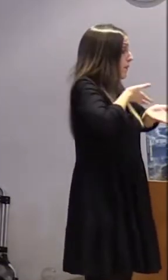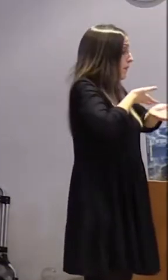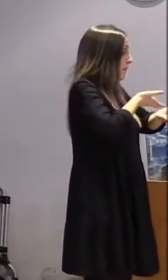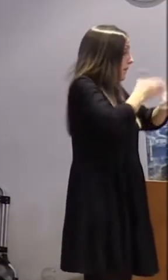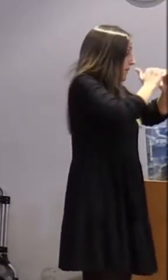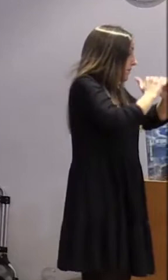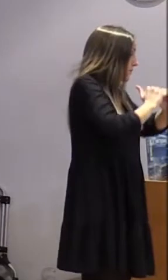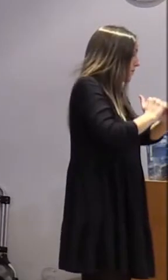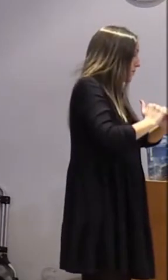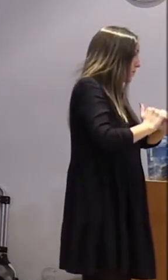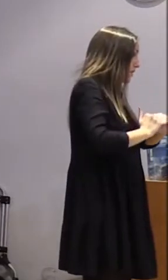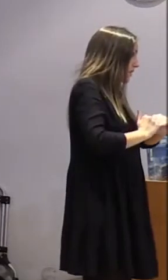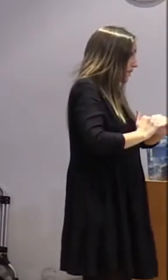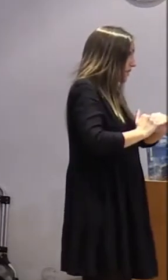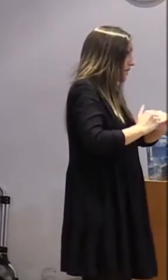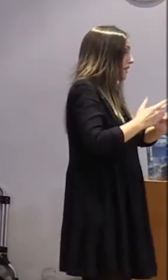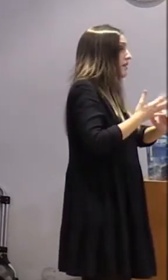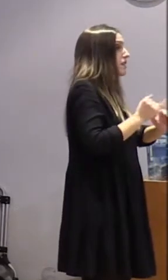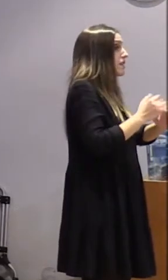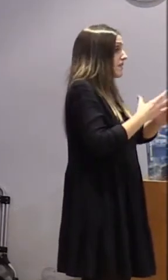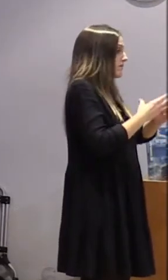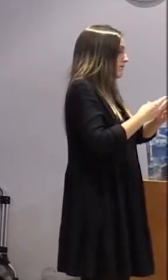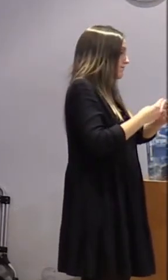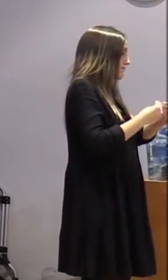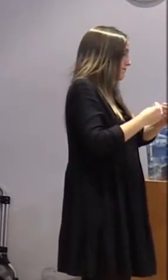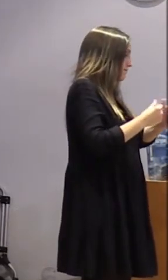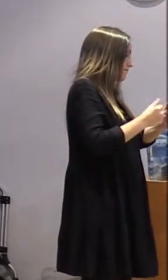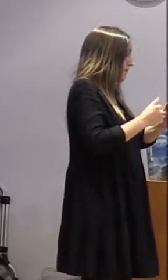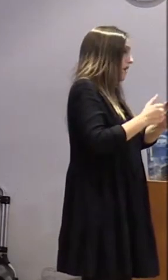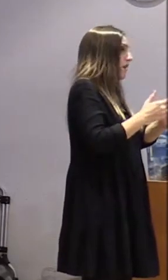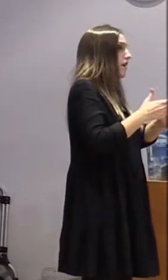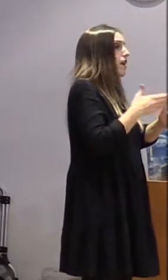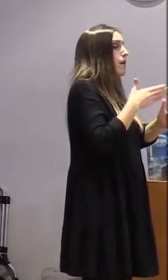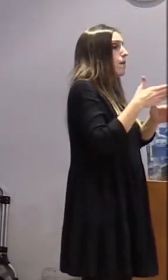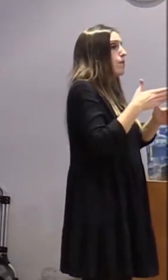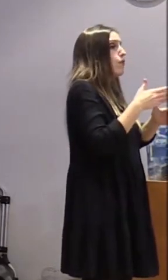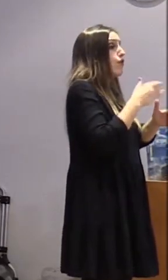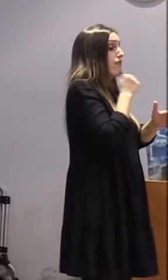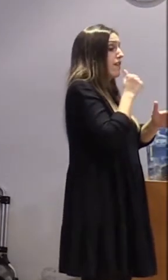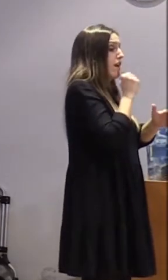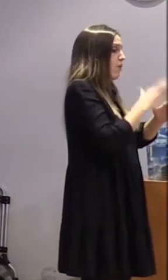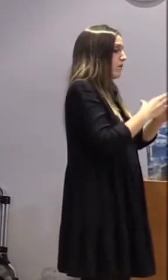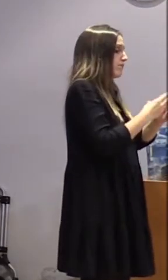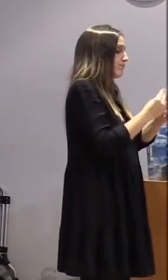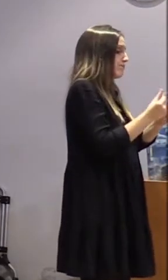baja, tiende a evaporarse el vapor de agua. Pero si